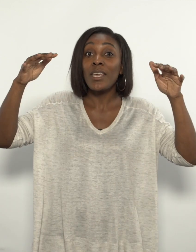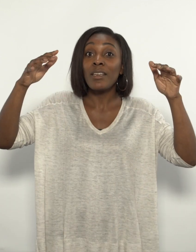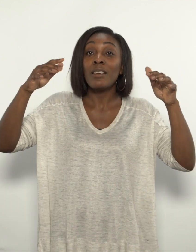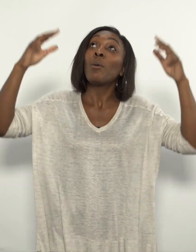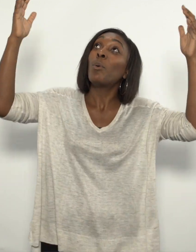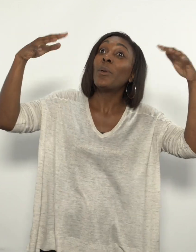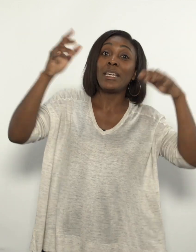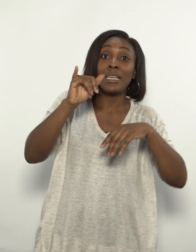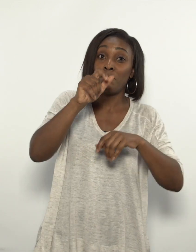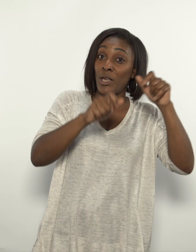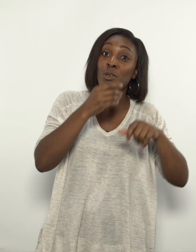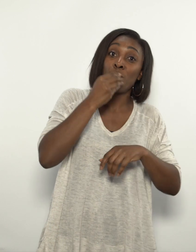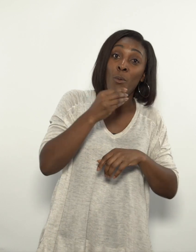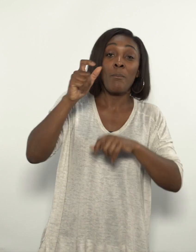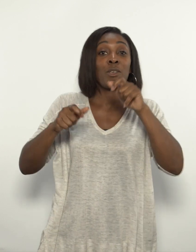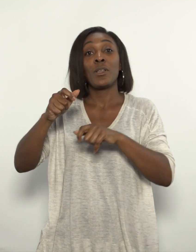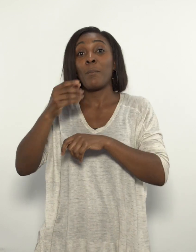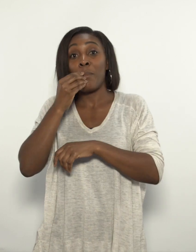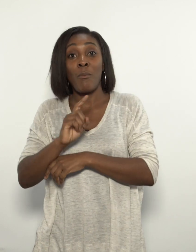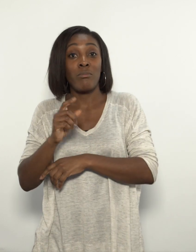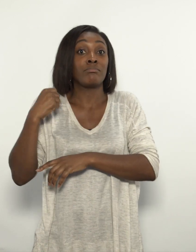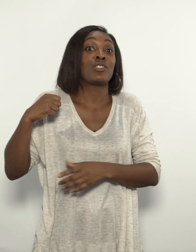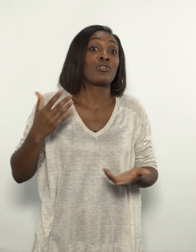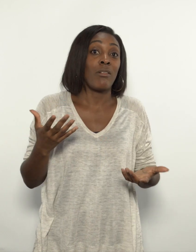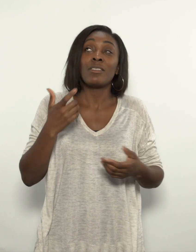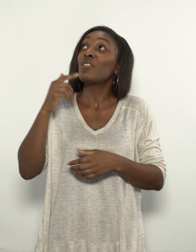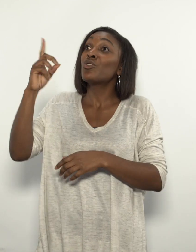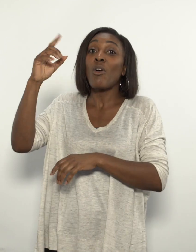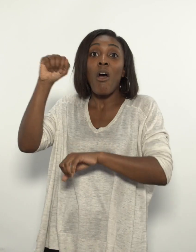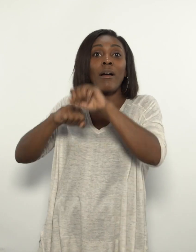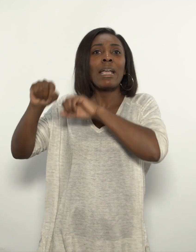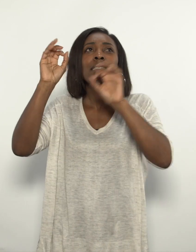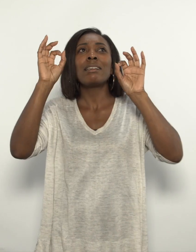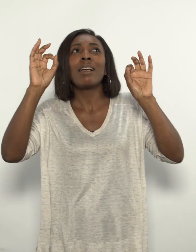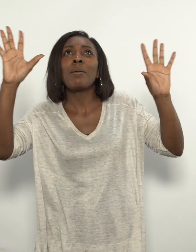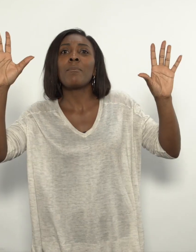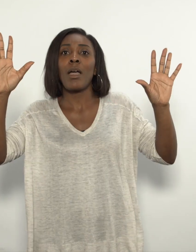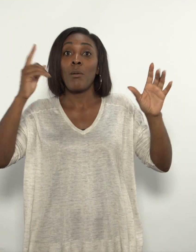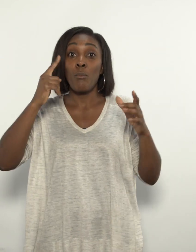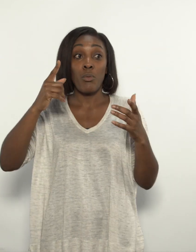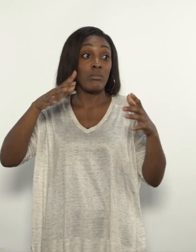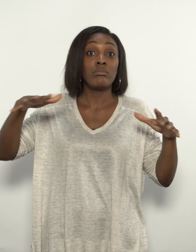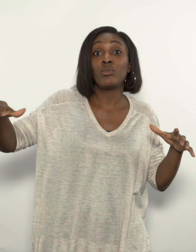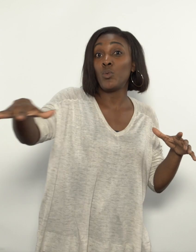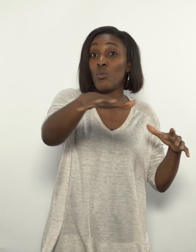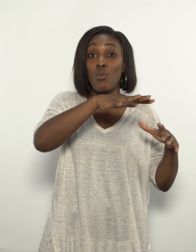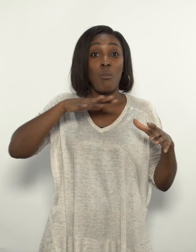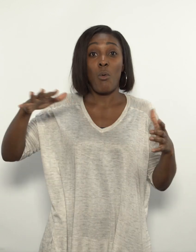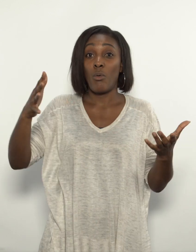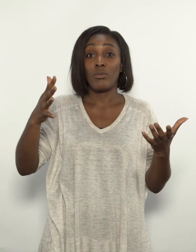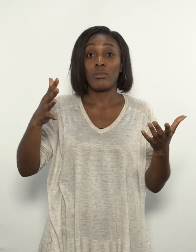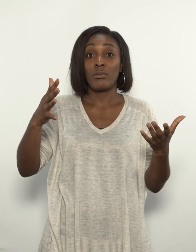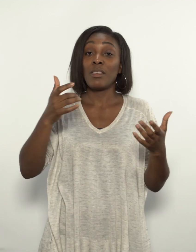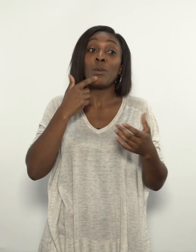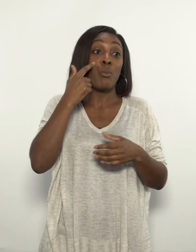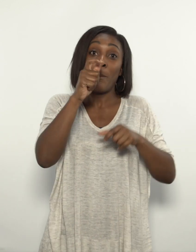injustes. Qu'est-ce que ça veut dire? Ça veut dire que Dieu organise les conditions climatiques pour qu'elles soient favorables à la